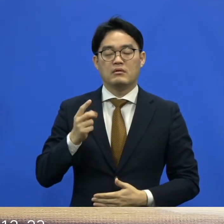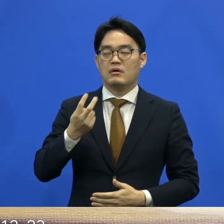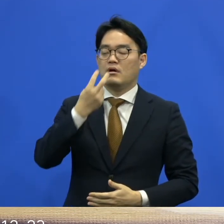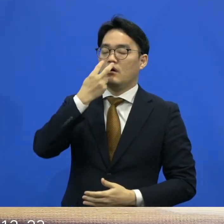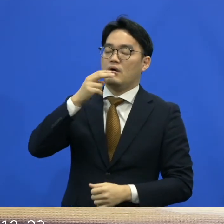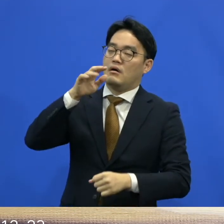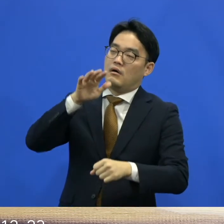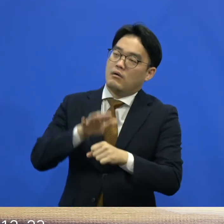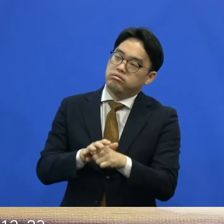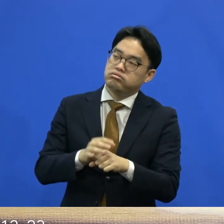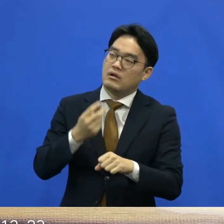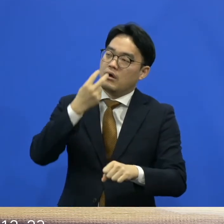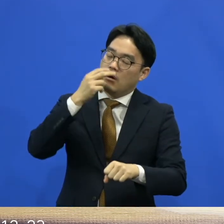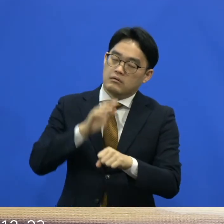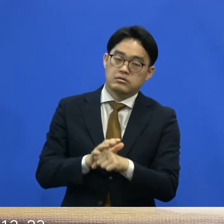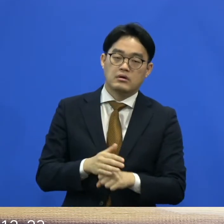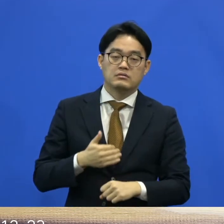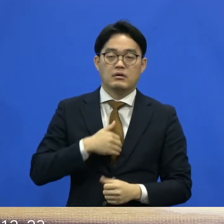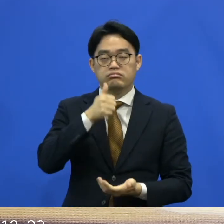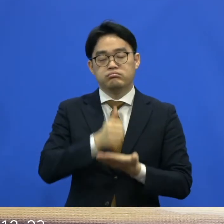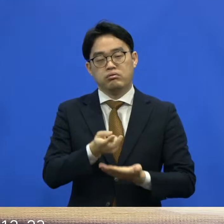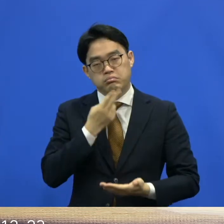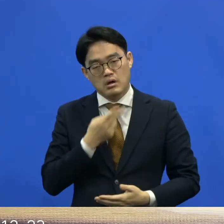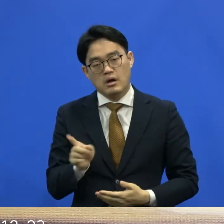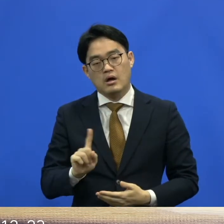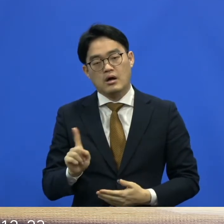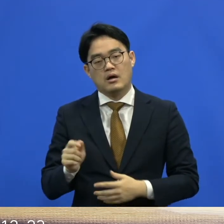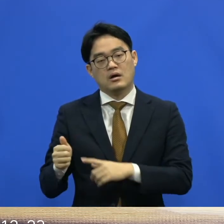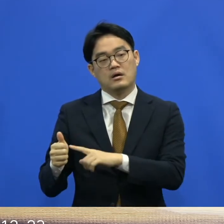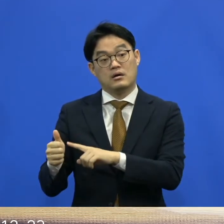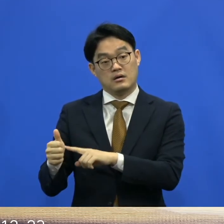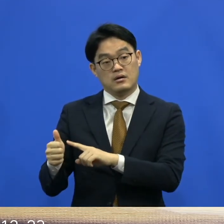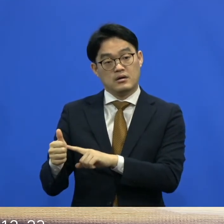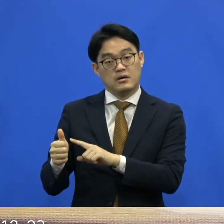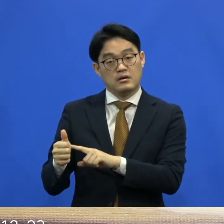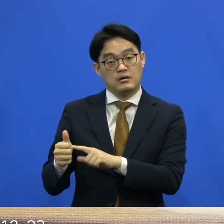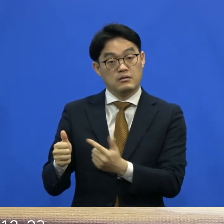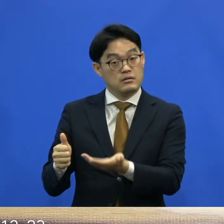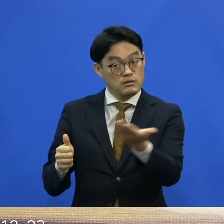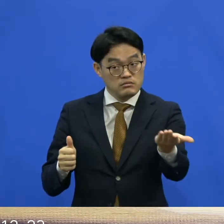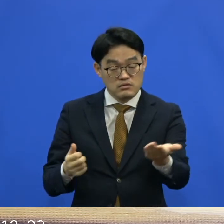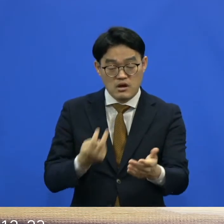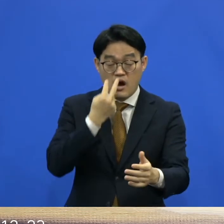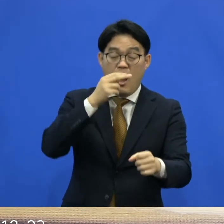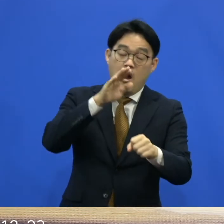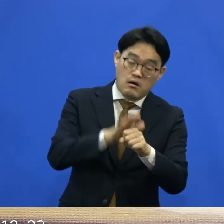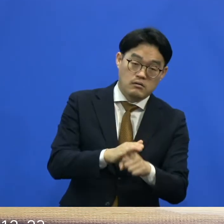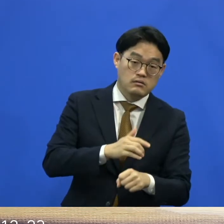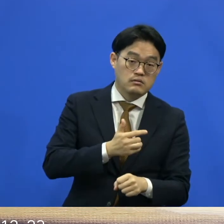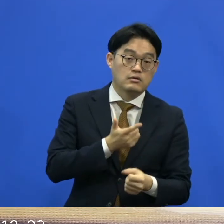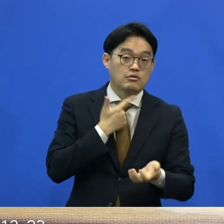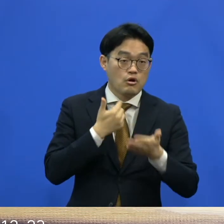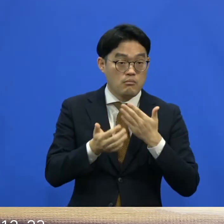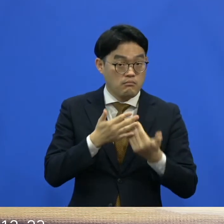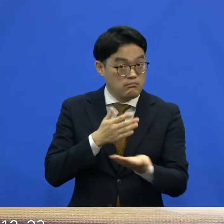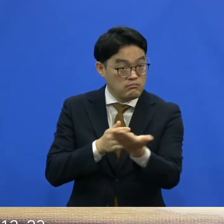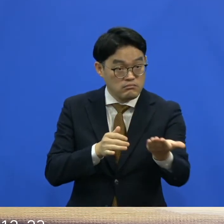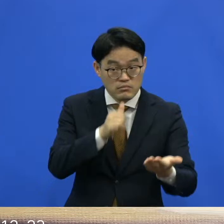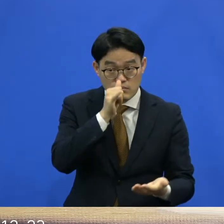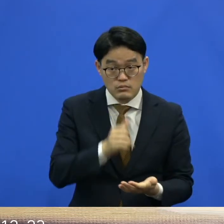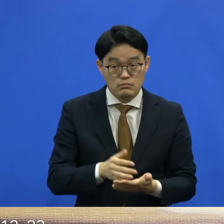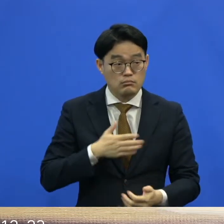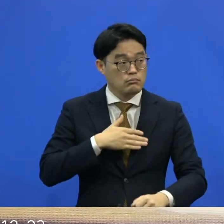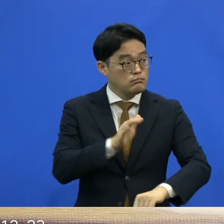억울하다. 여러분 억울한 이 일을 당해본 적이 있습니까? 억울함. 나는